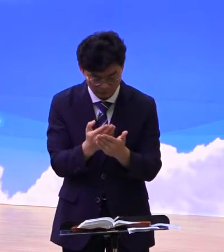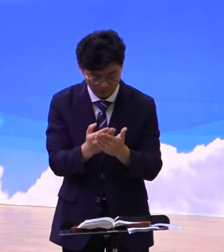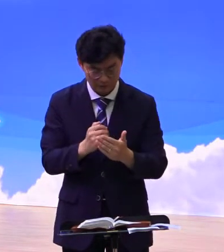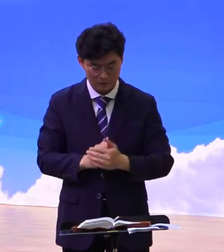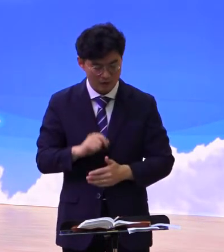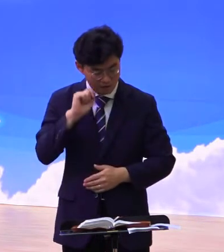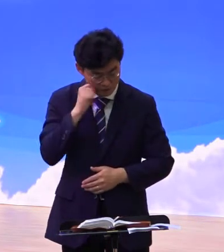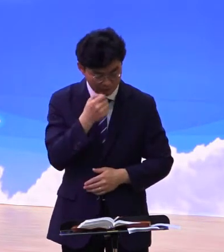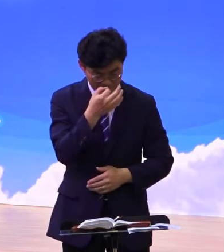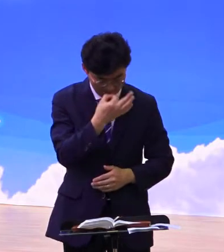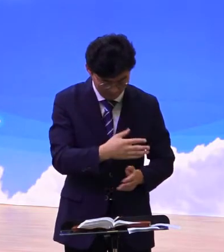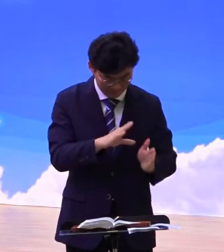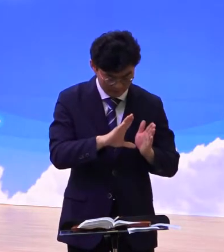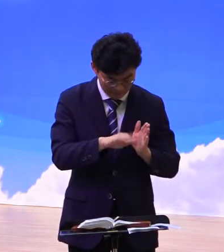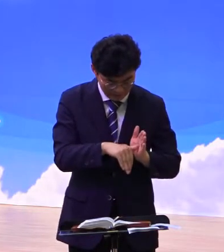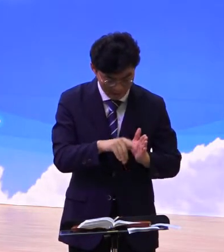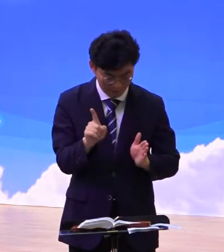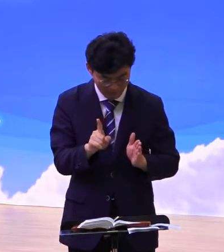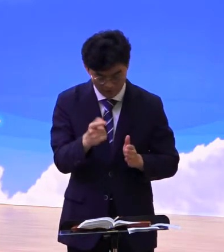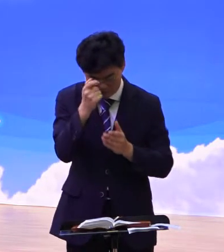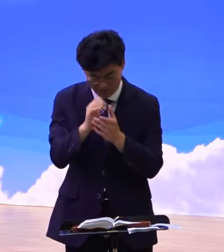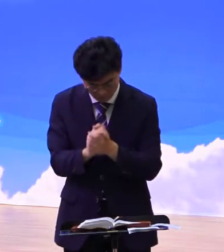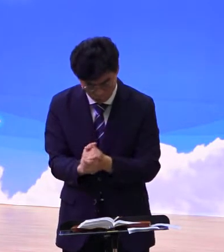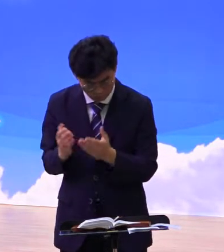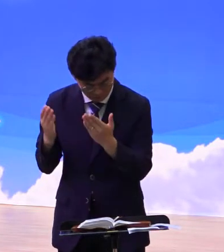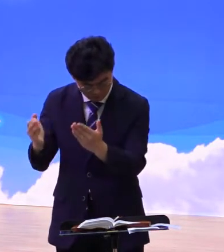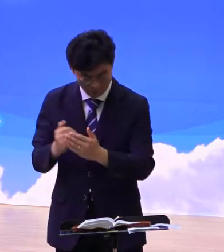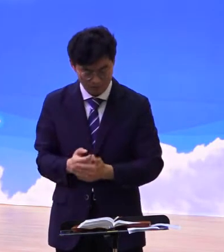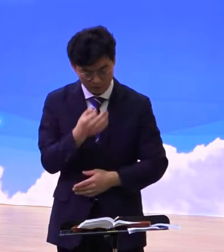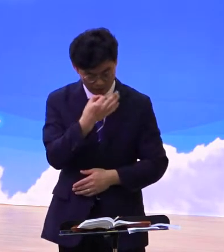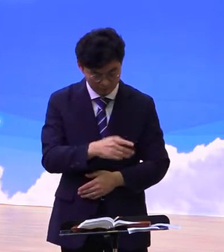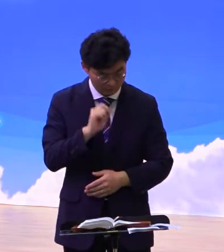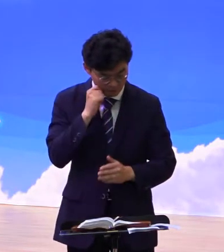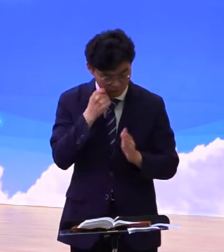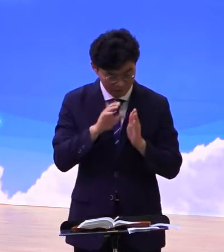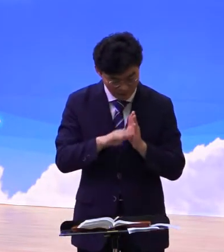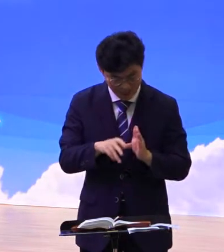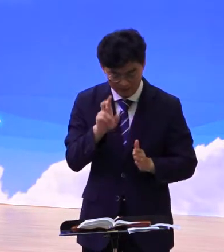때일수록 그 기도하게 하시고 그 찬양하게